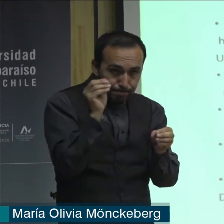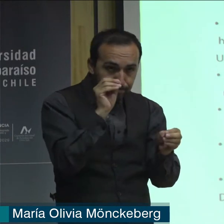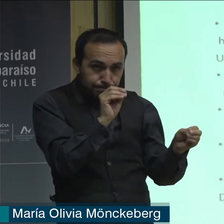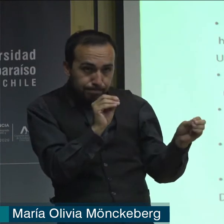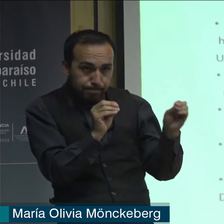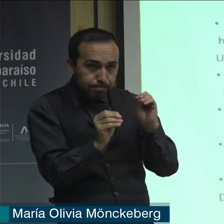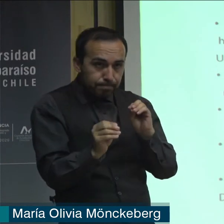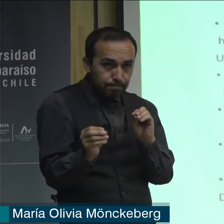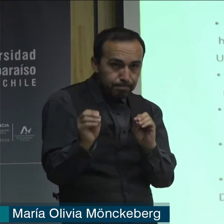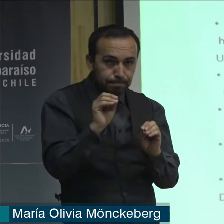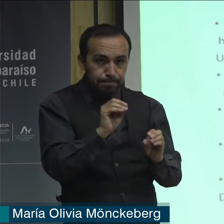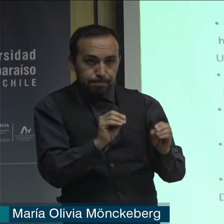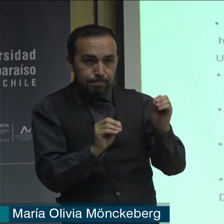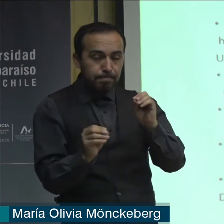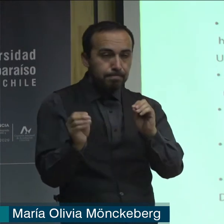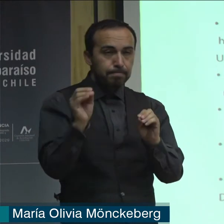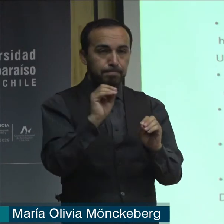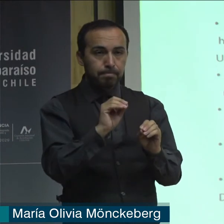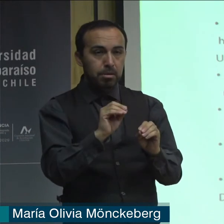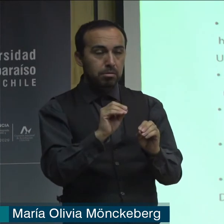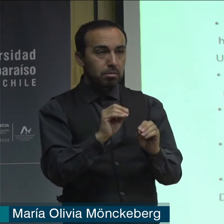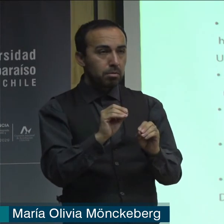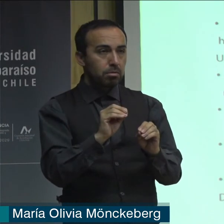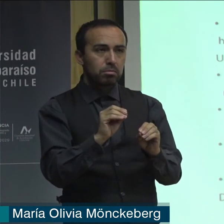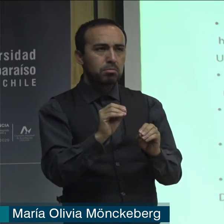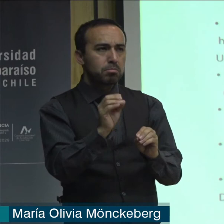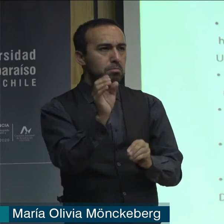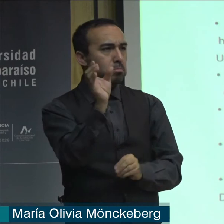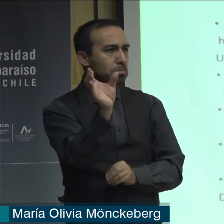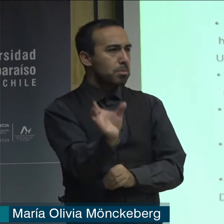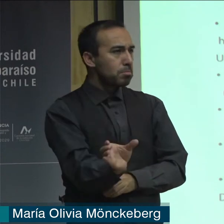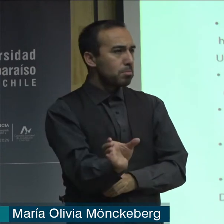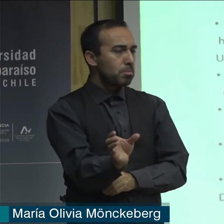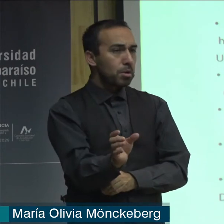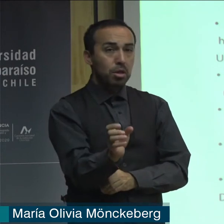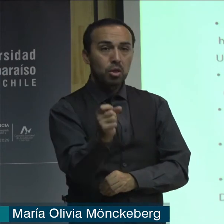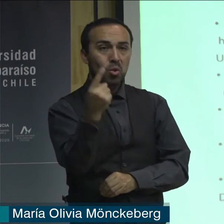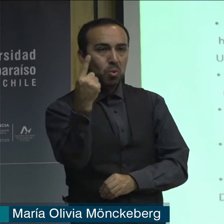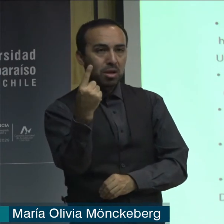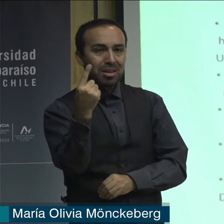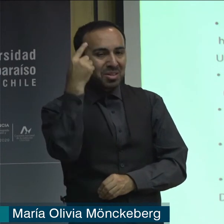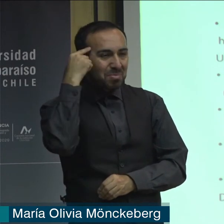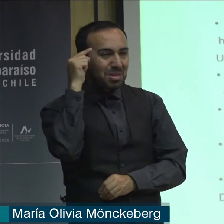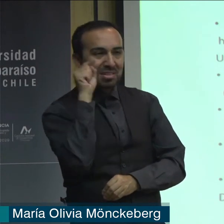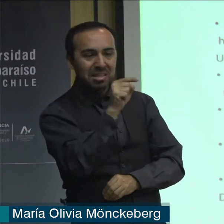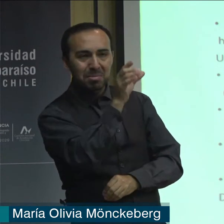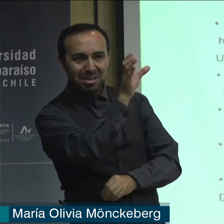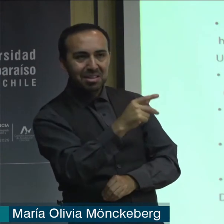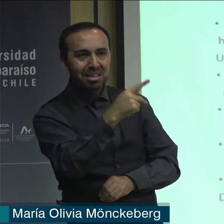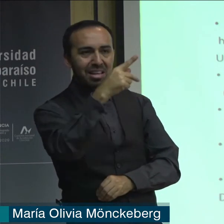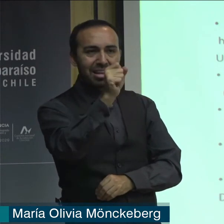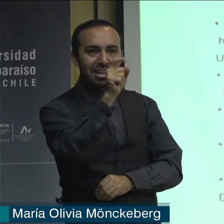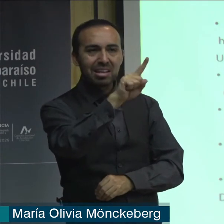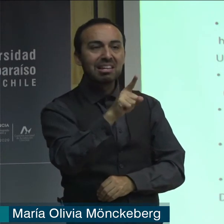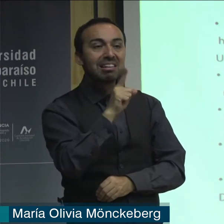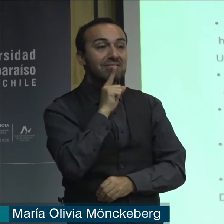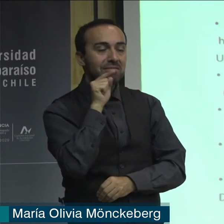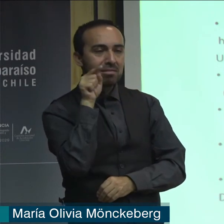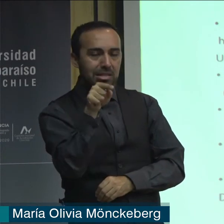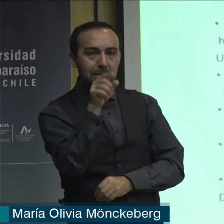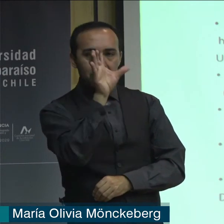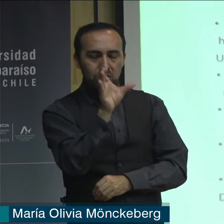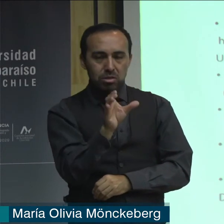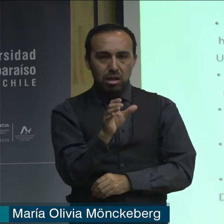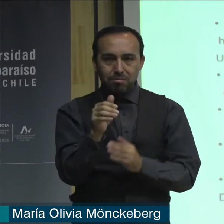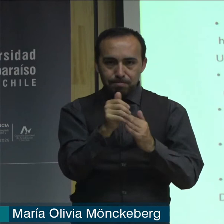trabajo no son personas de alguna pero me parece que el rol de Caso fue un rol tremendamente interesante